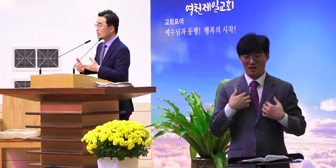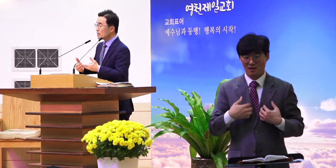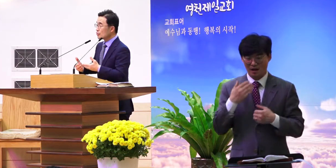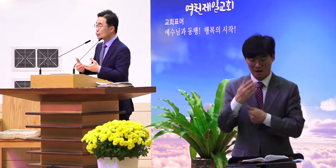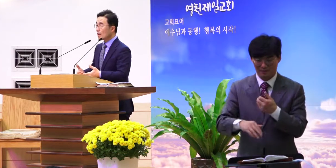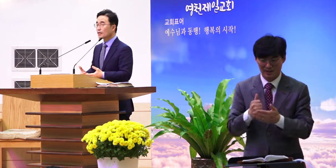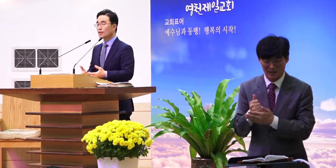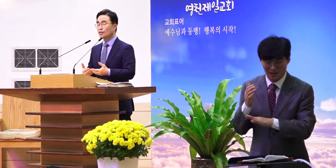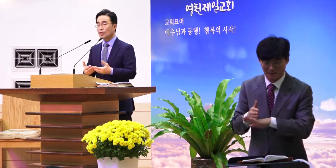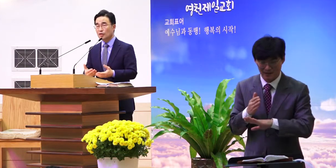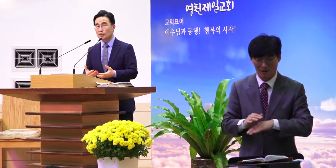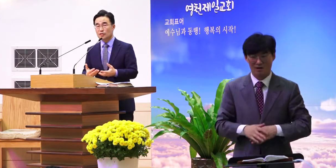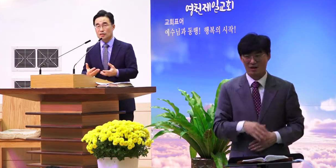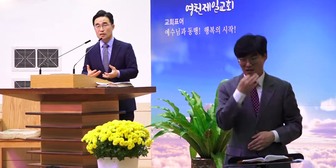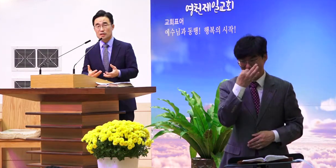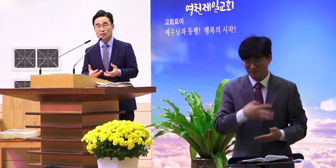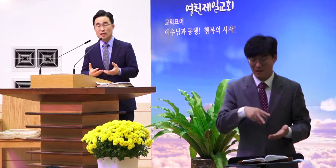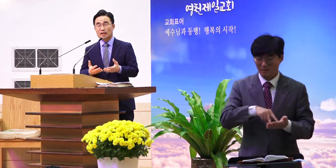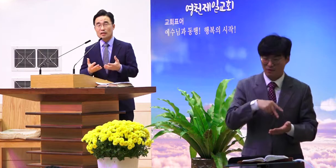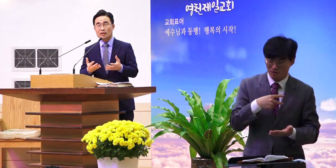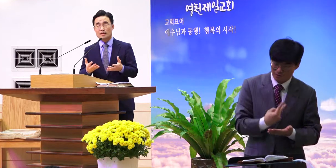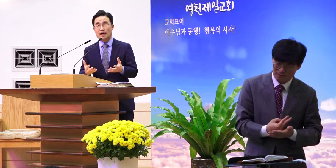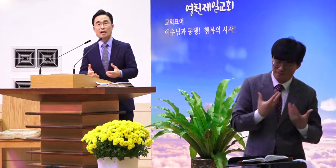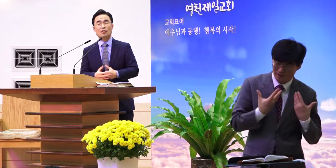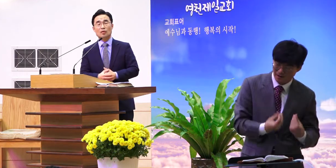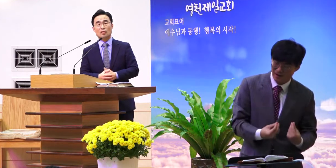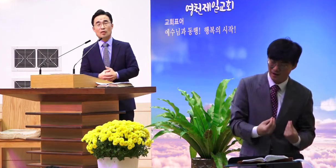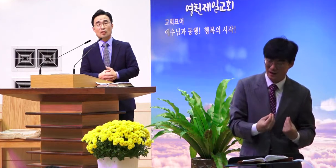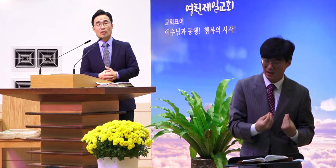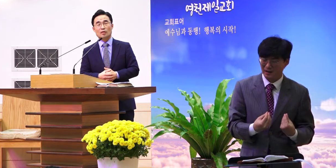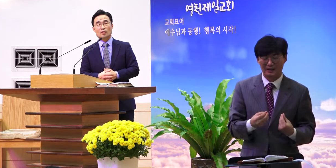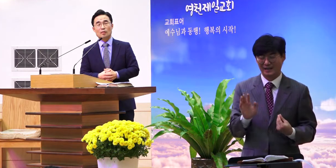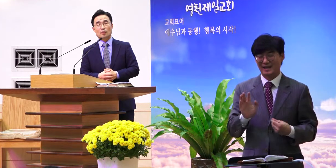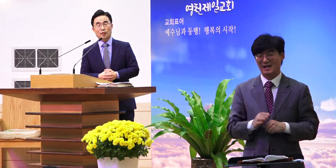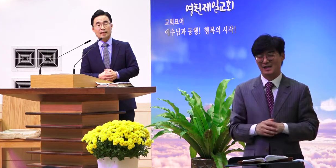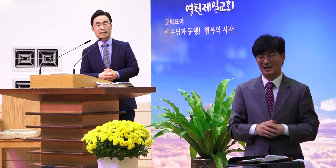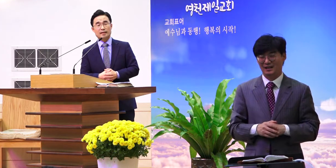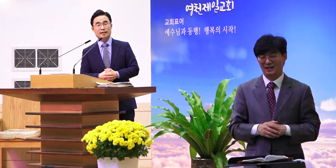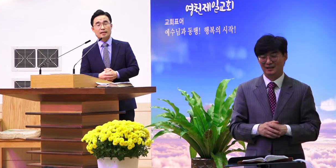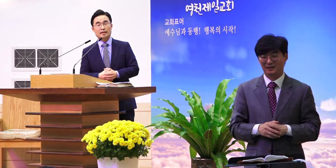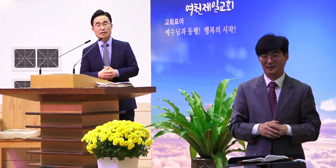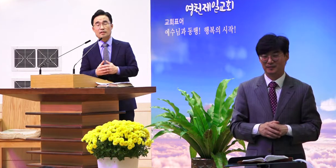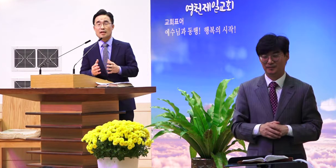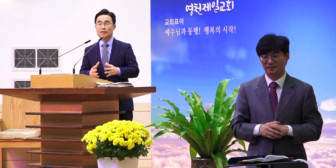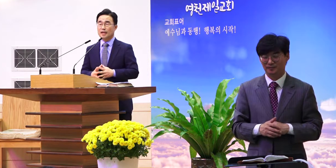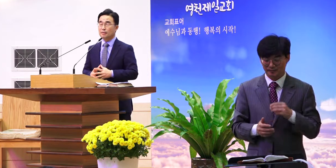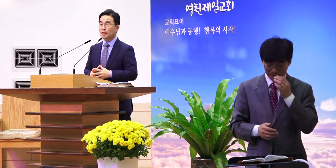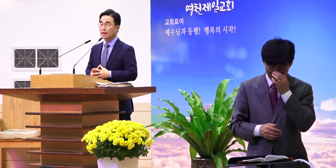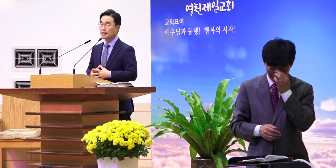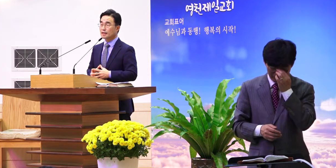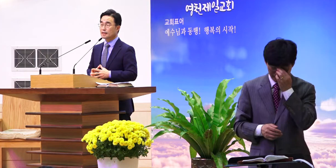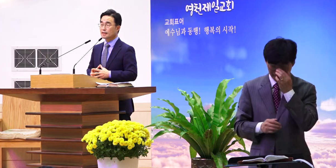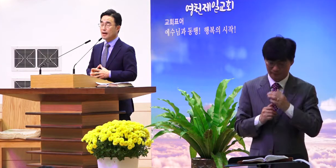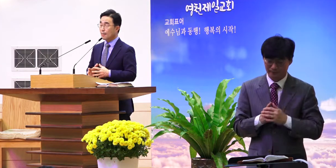때는 주저앉고 넘어지고 쓰러지고 그렇게 살라고 보내는 그런 사람들이